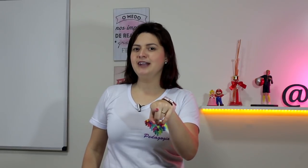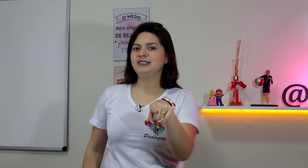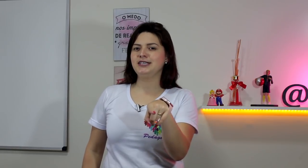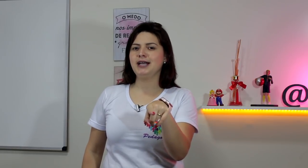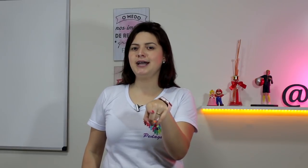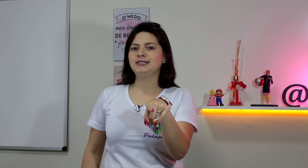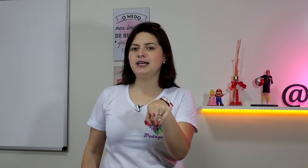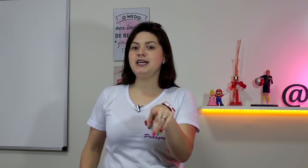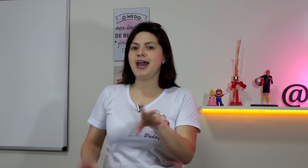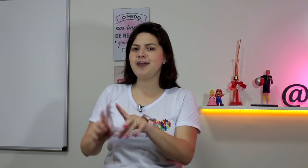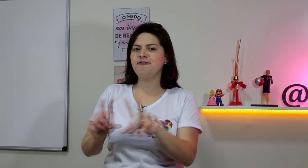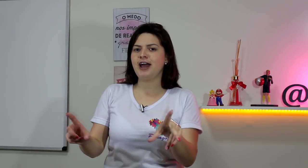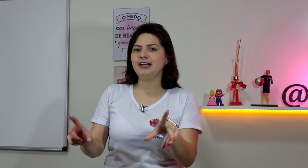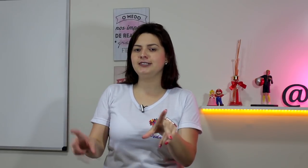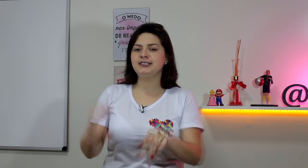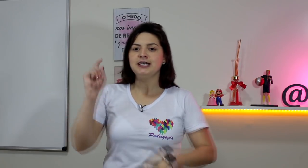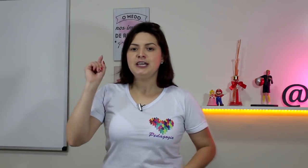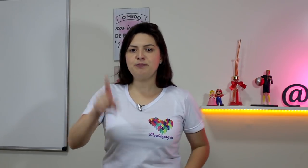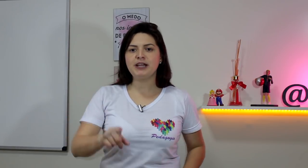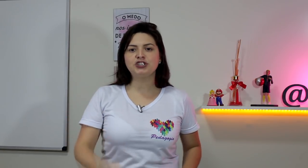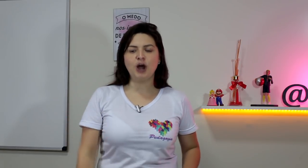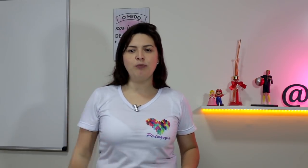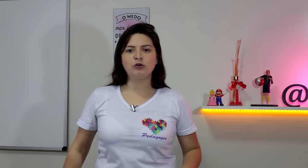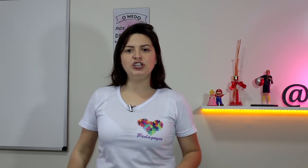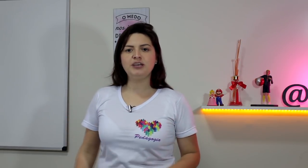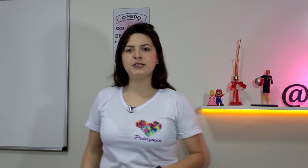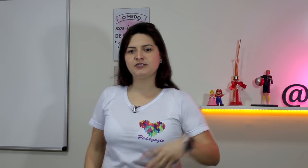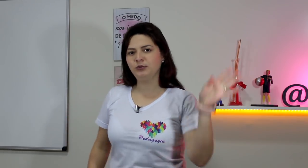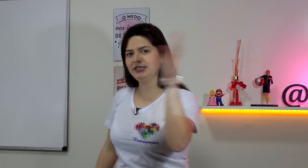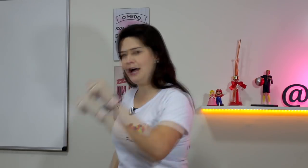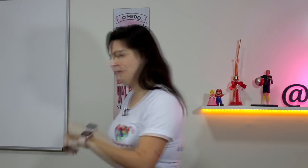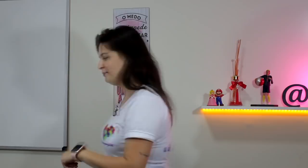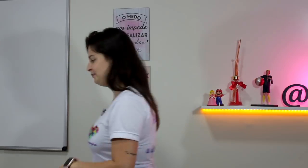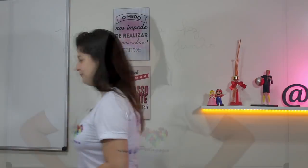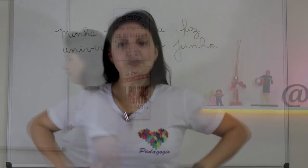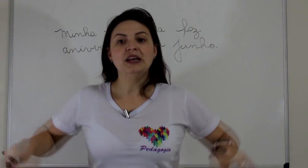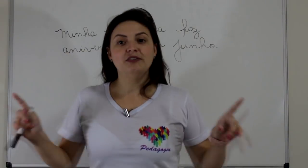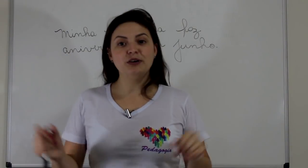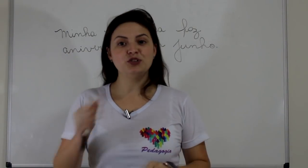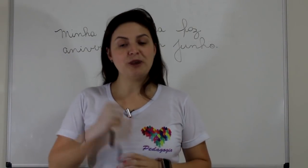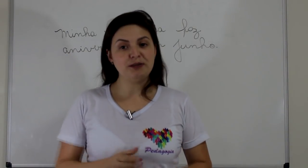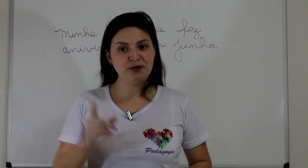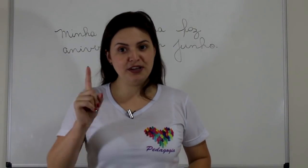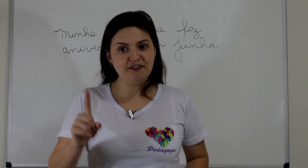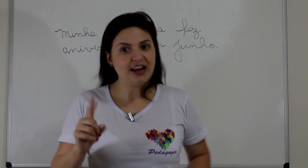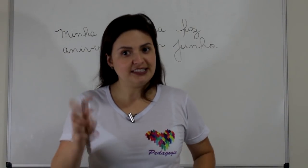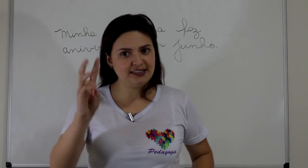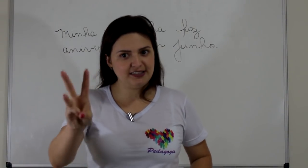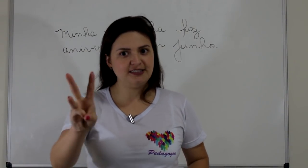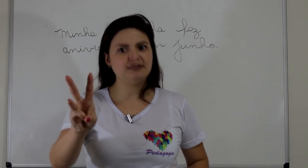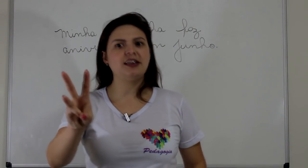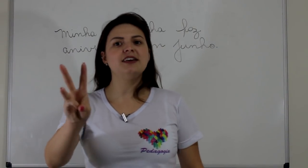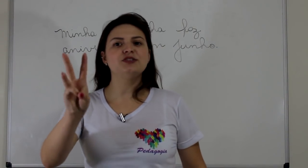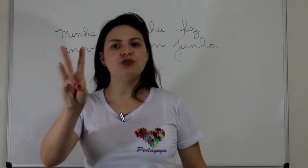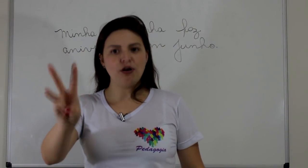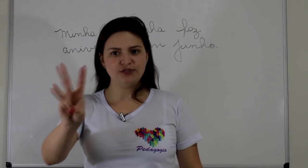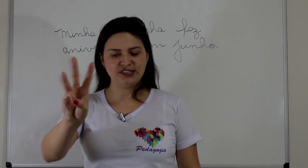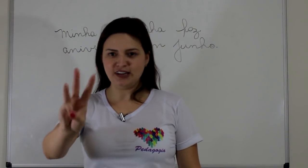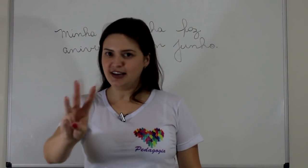esses sinais aí em frases e praticar um pouco de Libras. Vamos lá. Vamos para a primeira frase desses 3 novos sinais